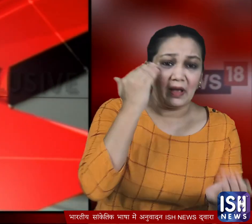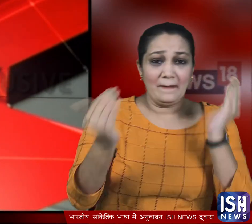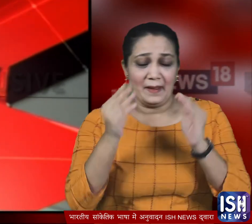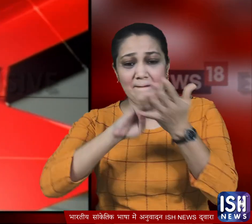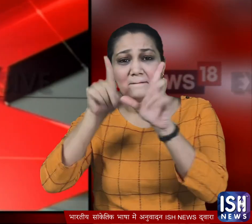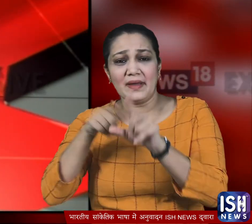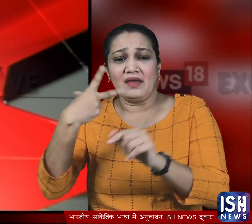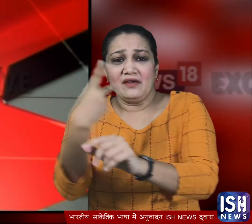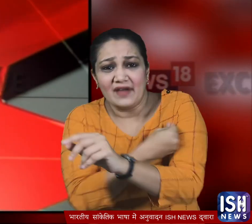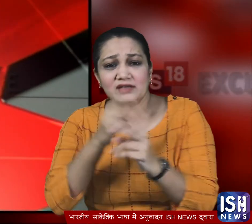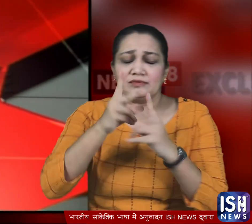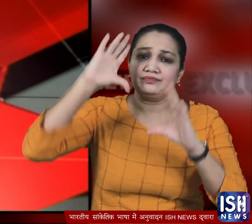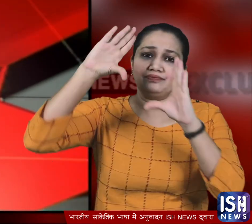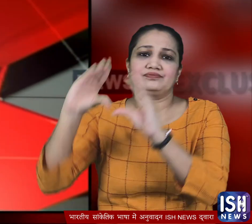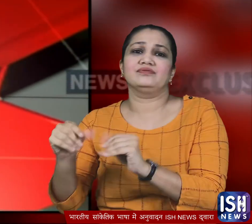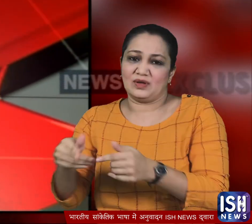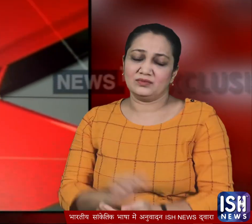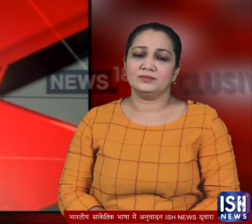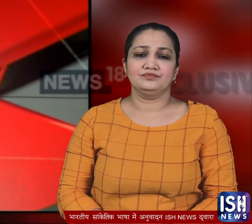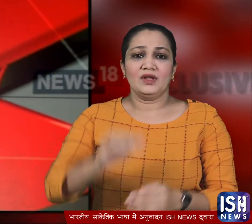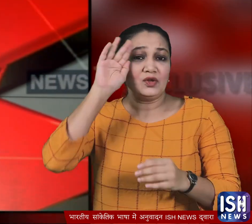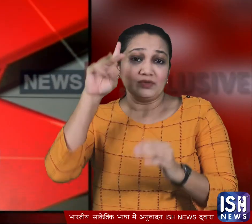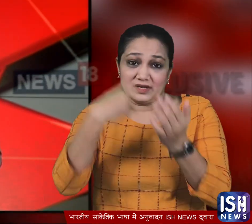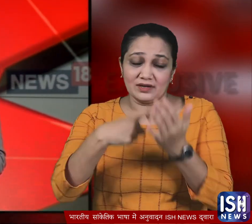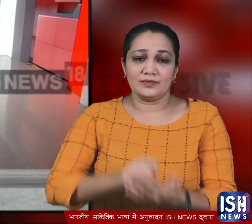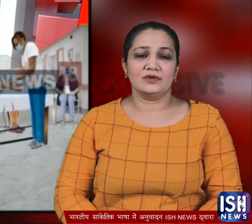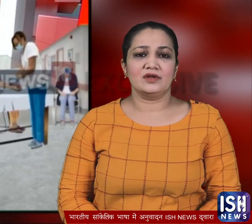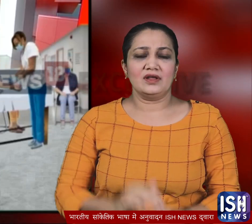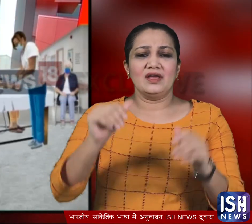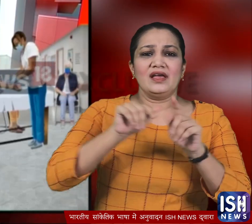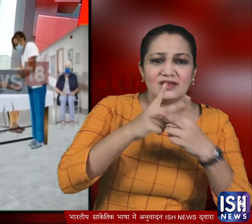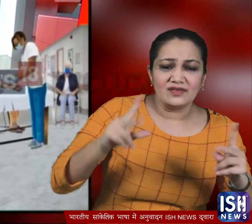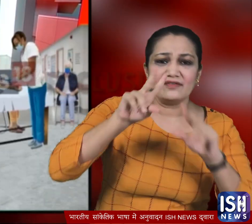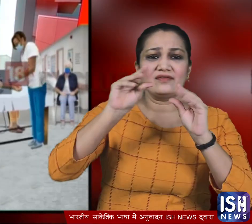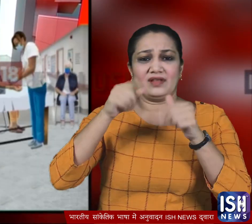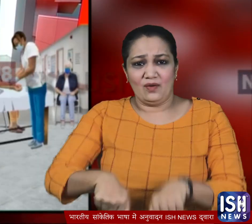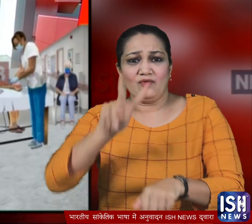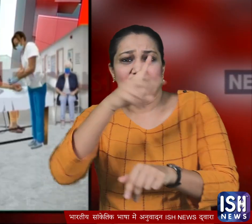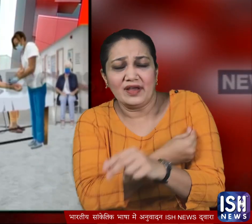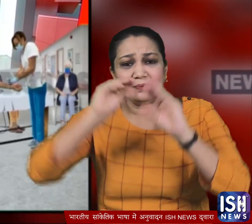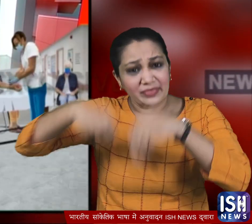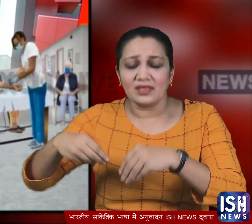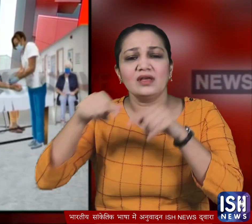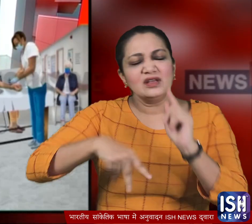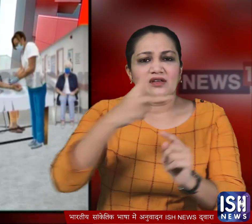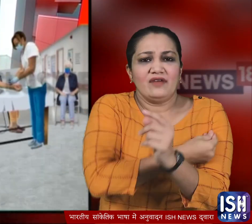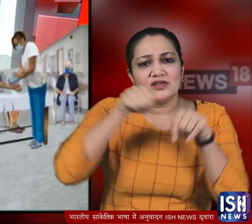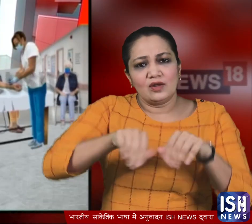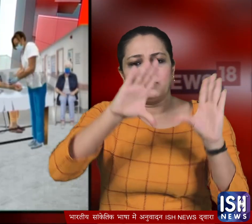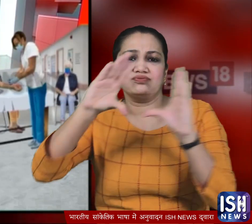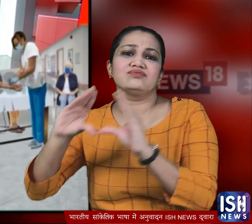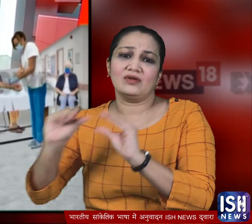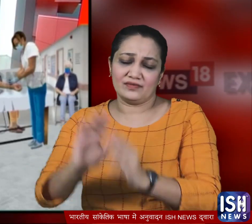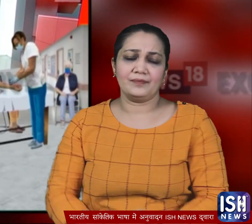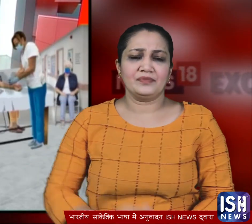में वैक्सीन लगाने की रफ्तार सुस्त पड़ गई। न्यूज़ 18 के रवि सिंह की रिपोर्ट है कि वैक्सीन की कमी की वजह से ही देश में वैक्सीन लगाने की रफ्तार धीमी पड़